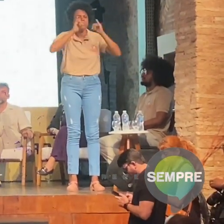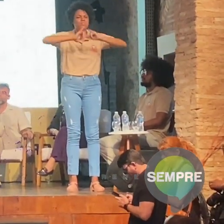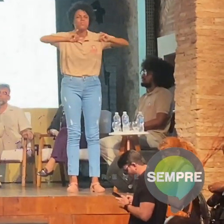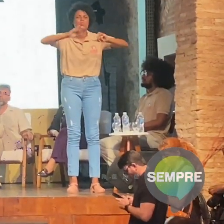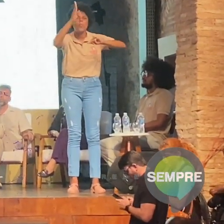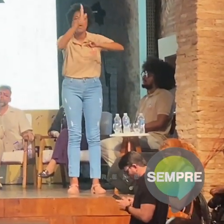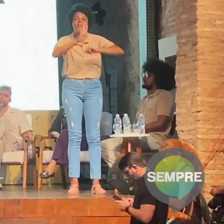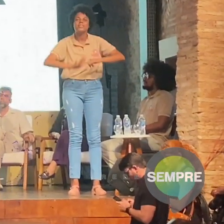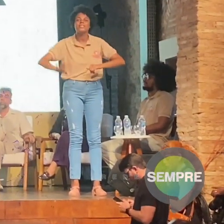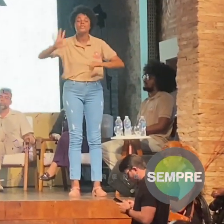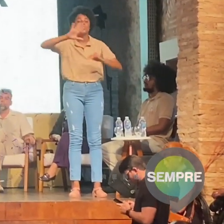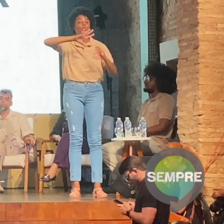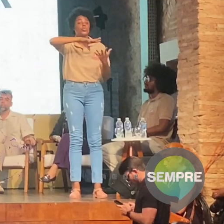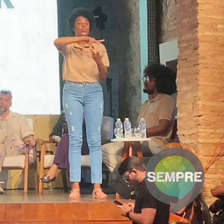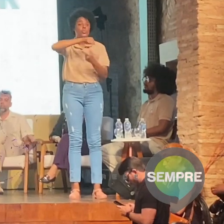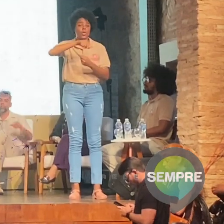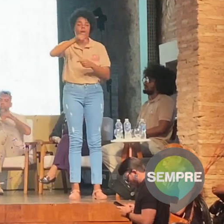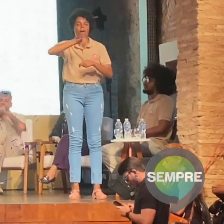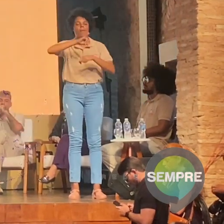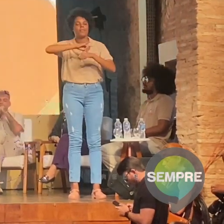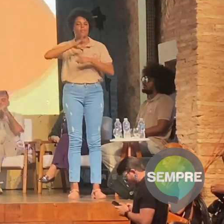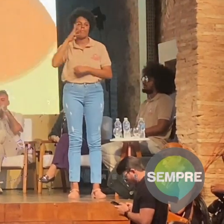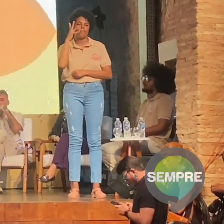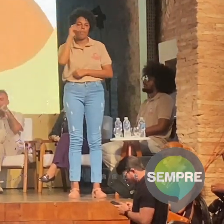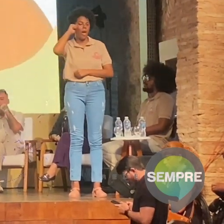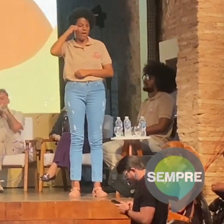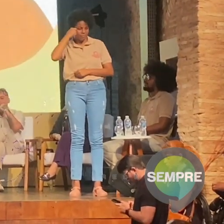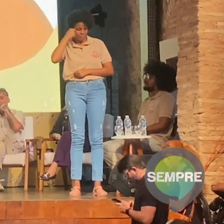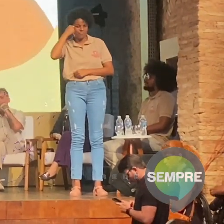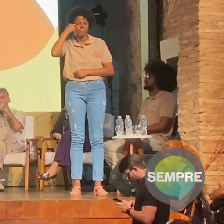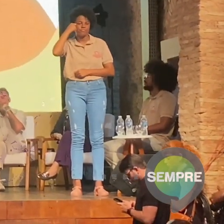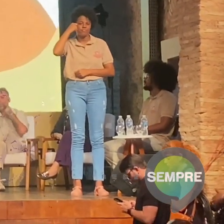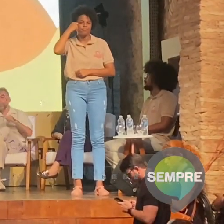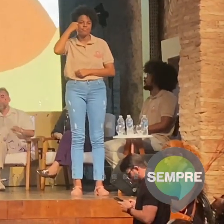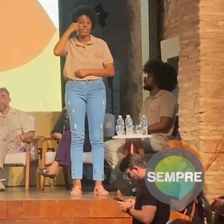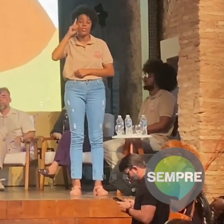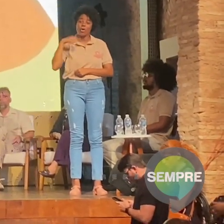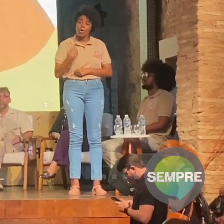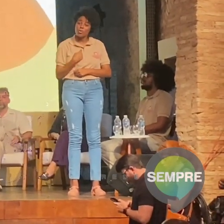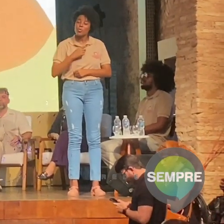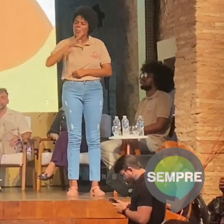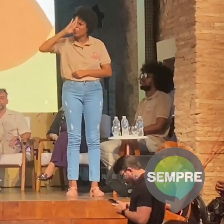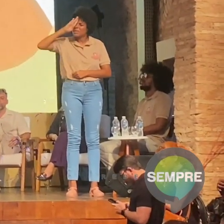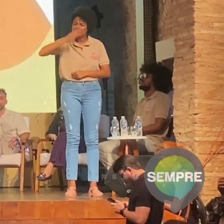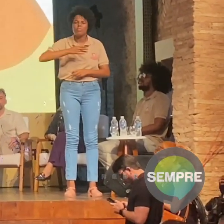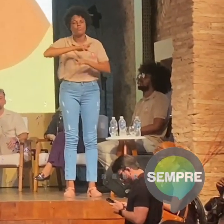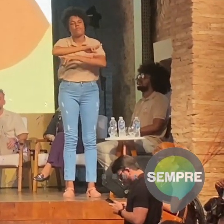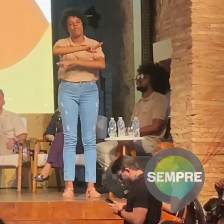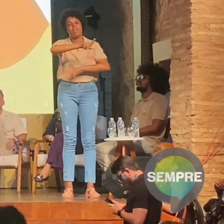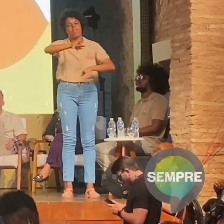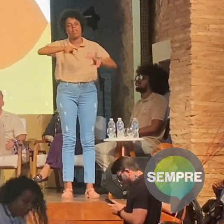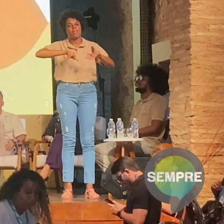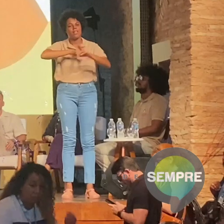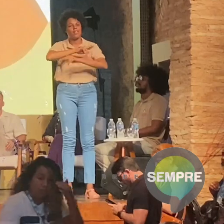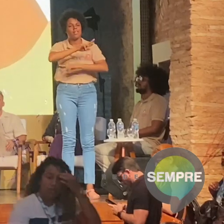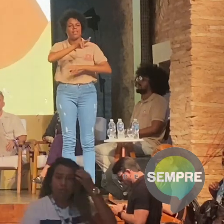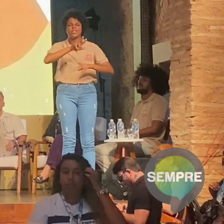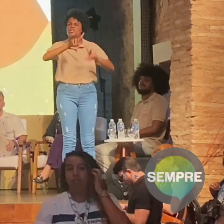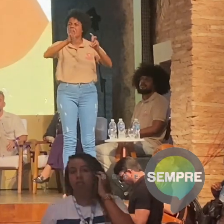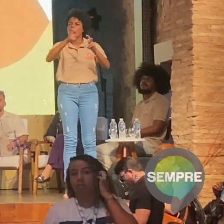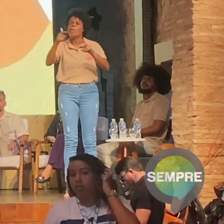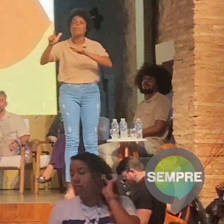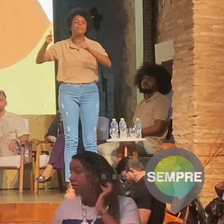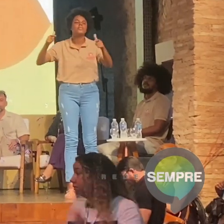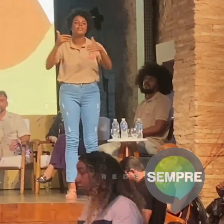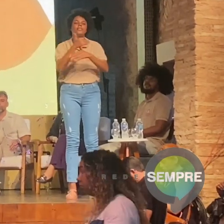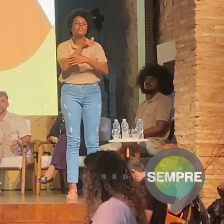no Brasil e no mundo como a capital afro. Esse passou a ser o nosso principal diferencial em relação a muitas outras cidades